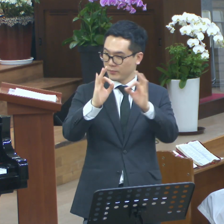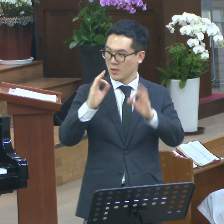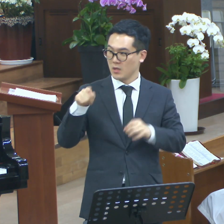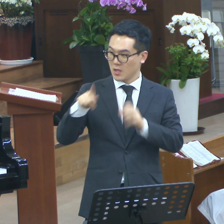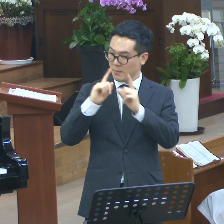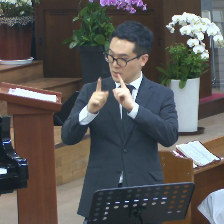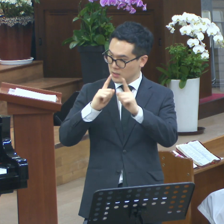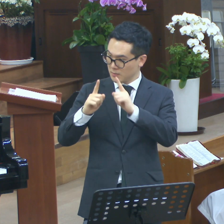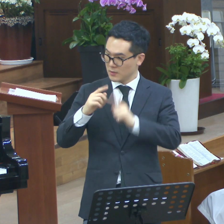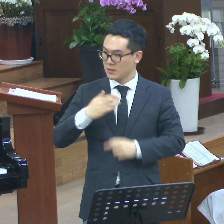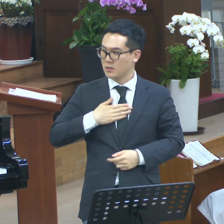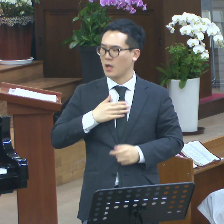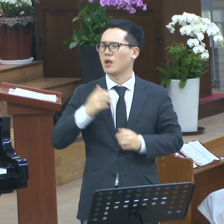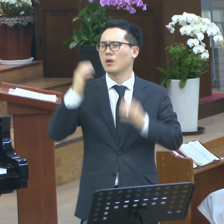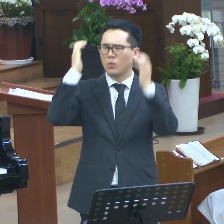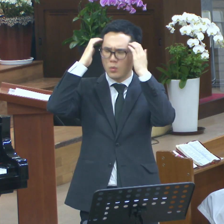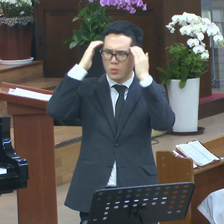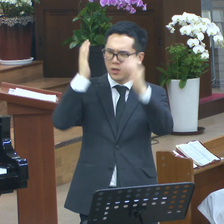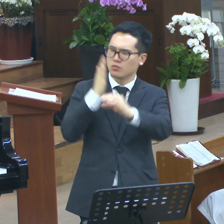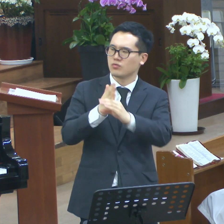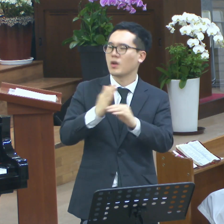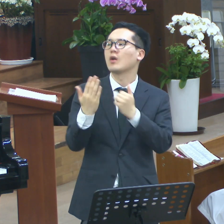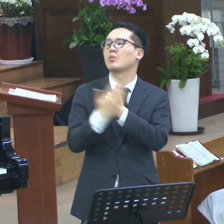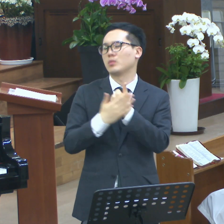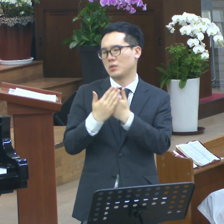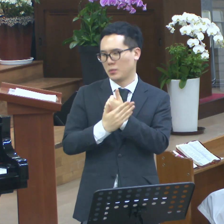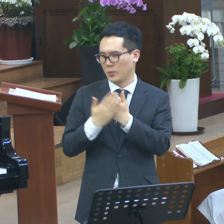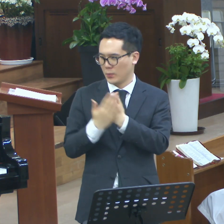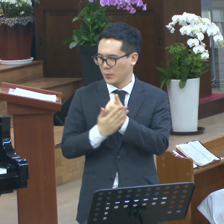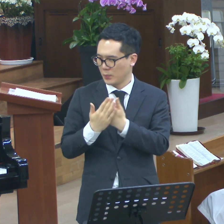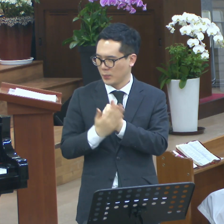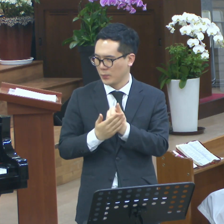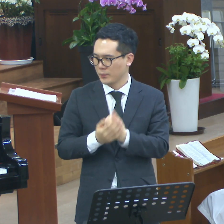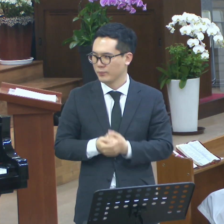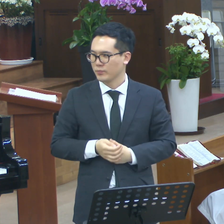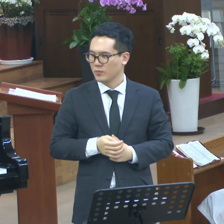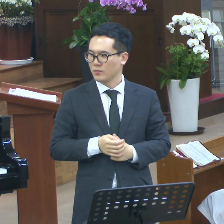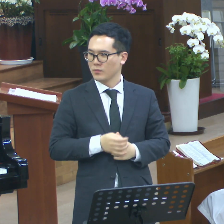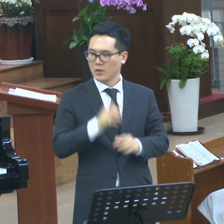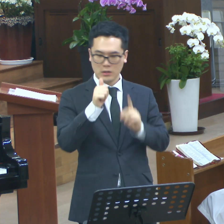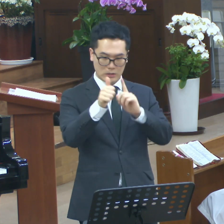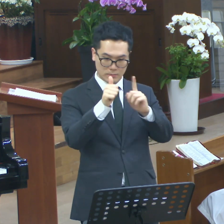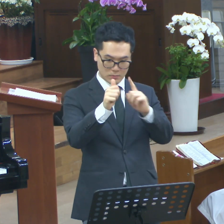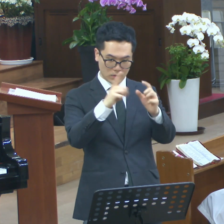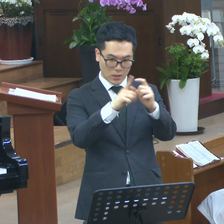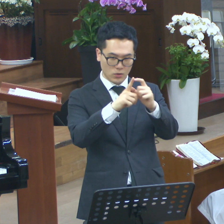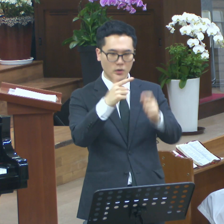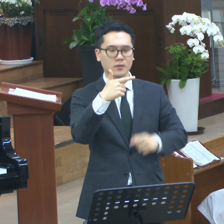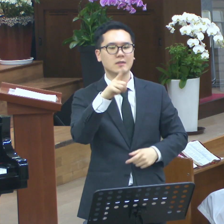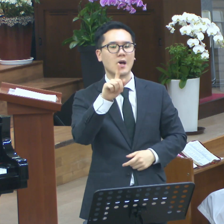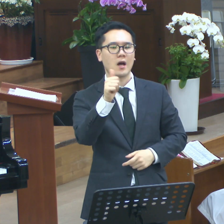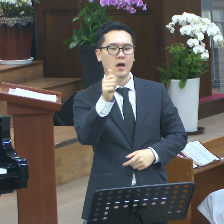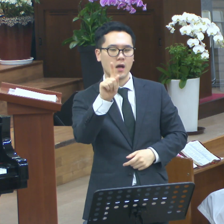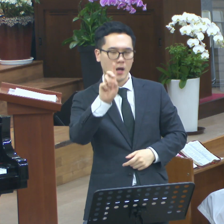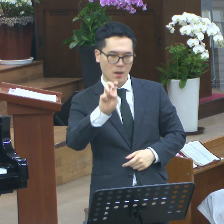고난 중에 위로라. 나함이라는 이 위로라는 단어는 호흡을 길게 내쉬는 걸